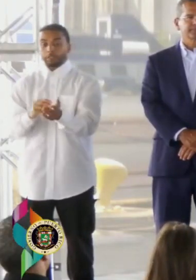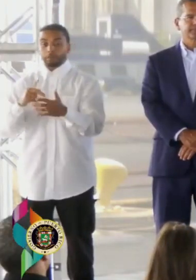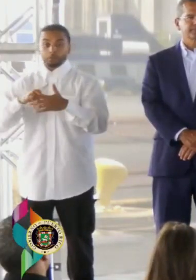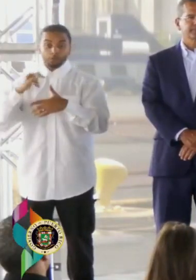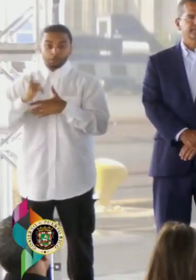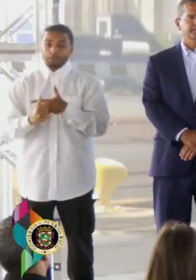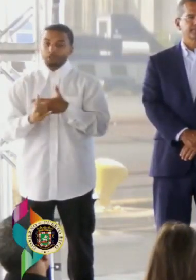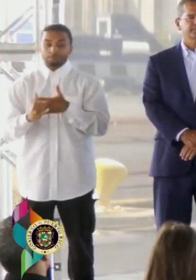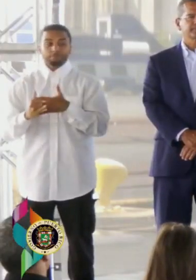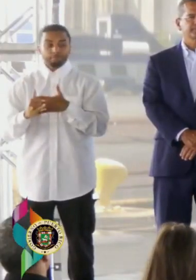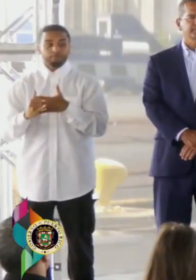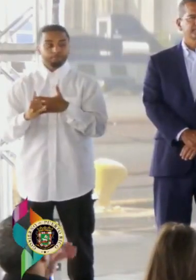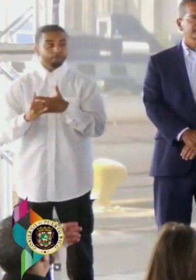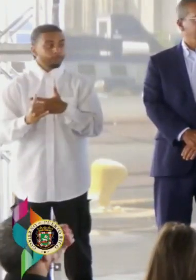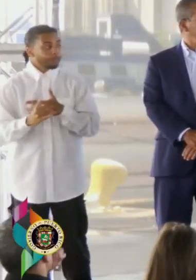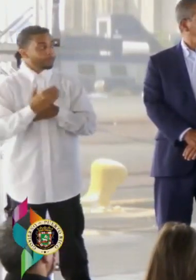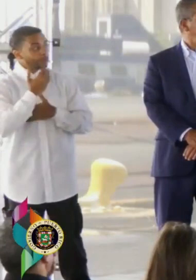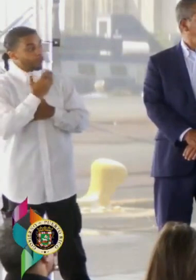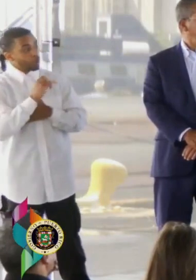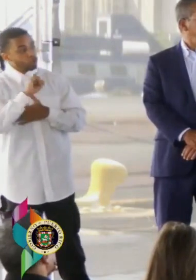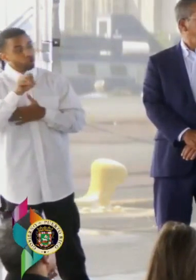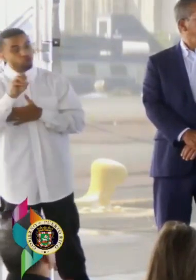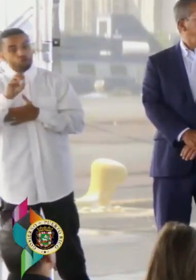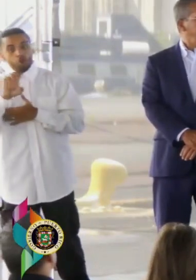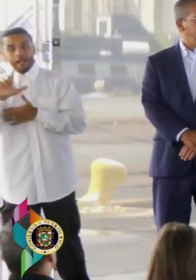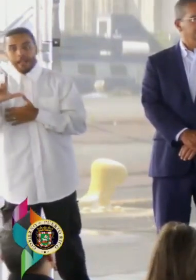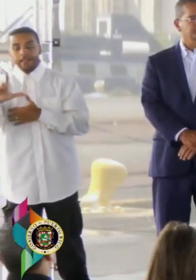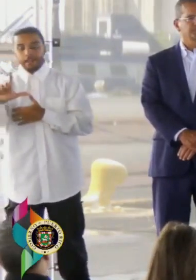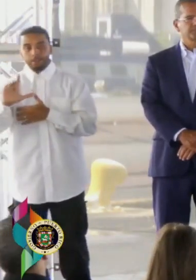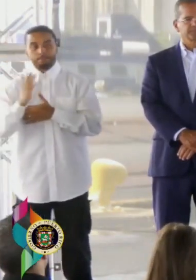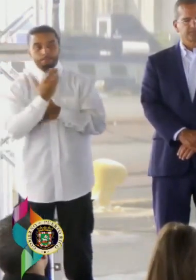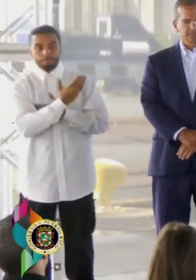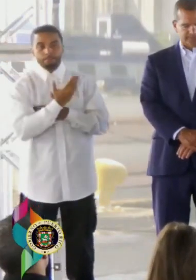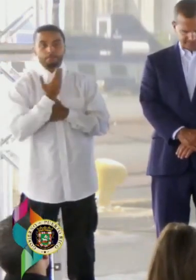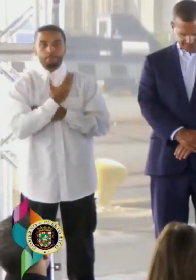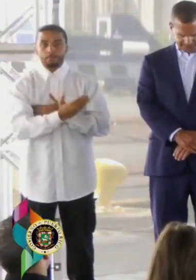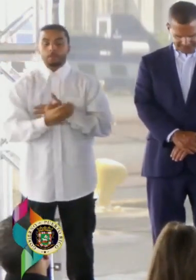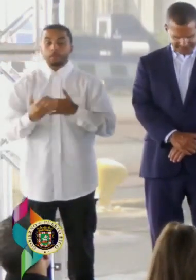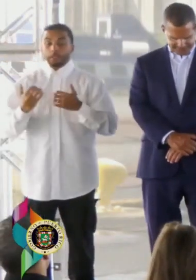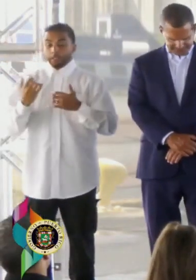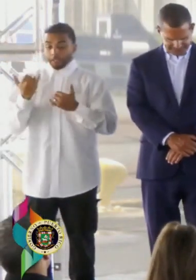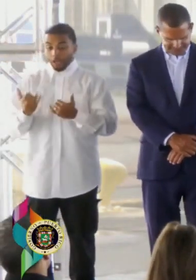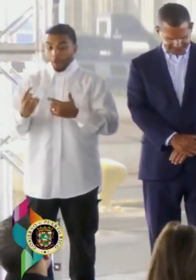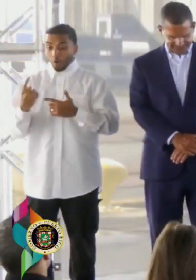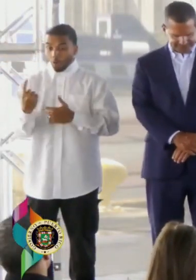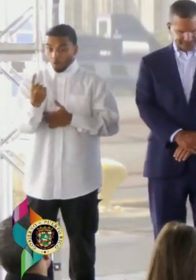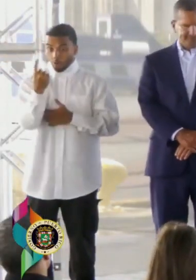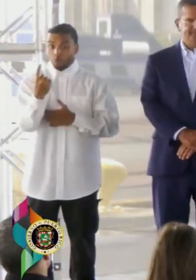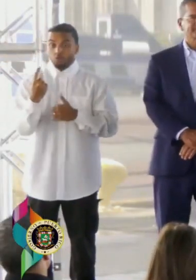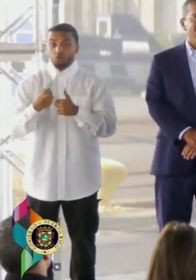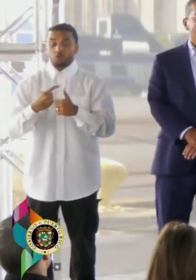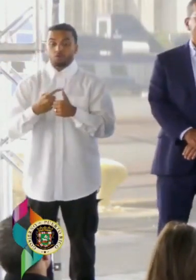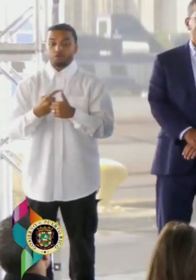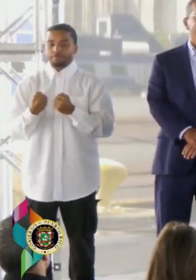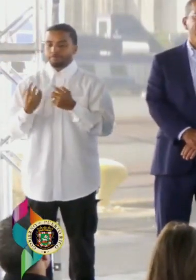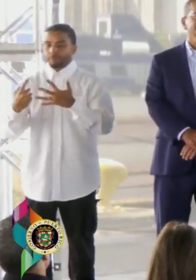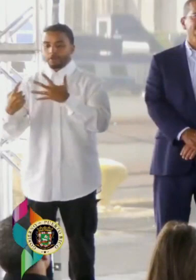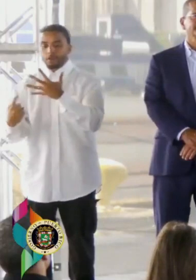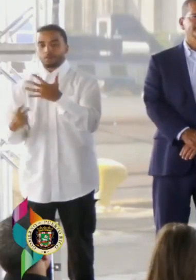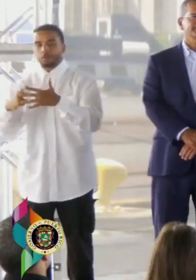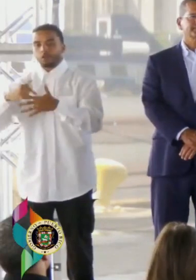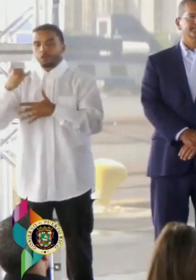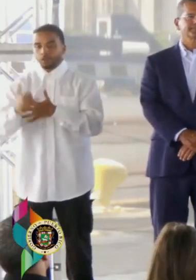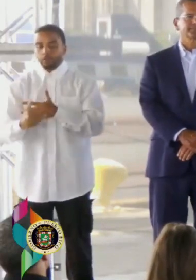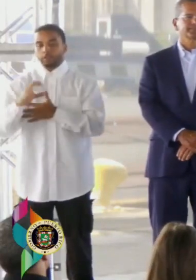Joel a su equipo de trabajo gracias Joel porque este es uno de varios proyectos que vamos a estar trabajando a través de los fondos cdbg